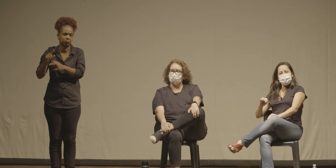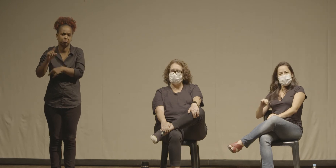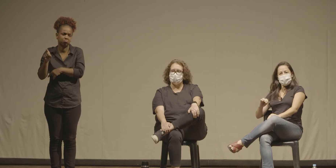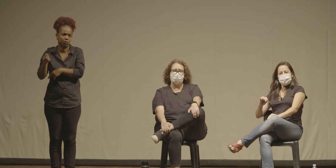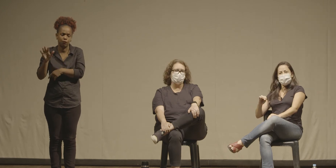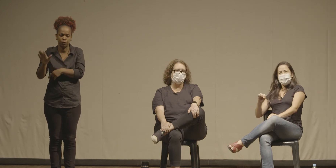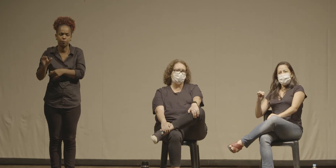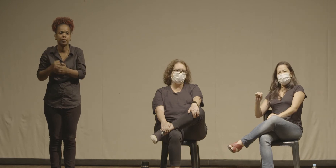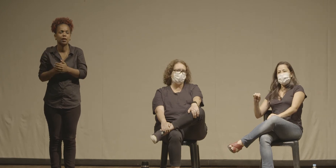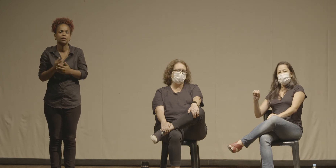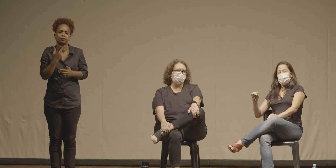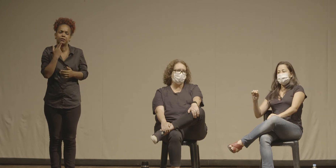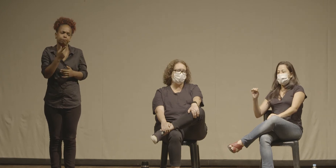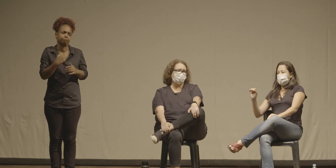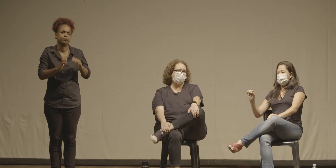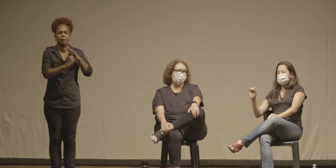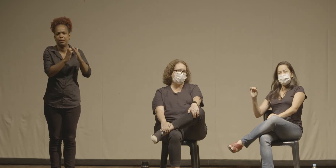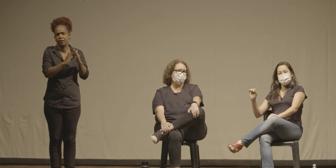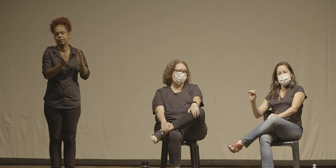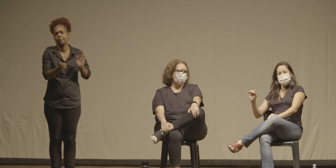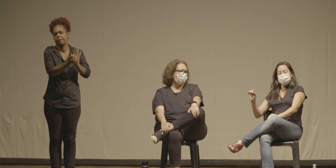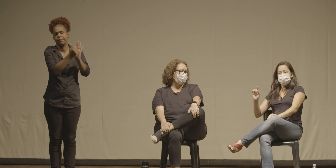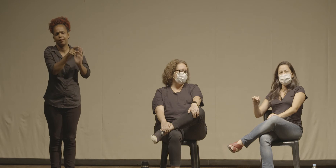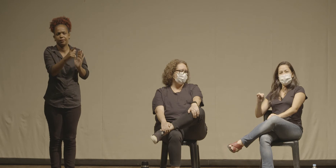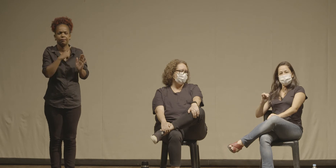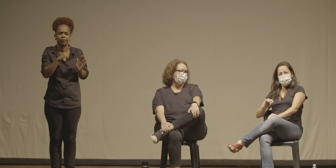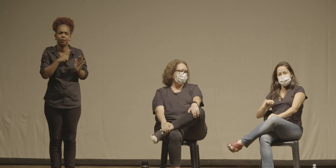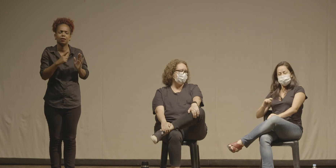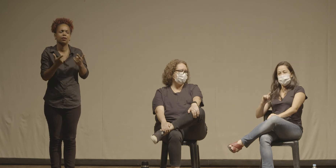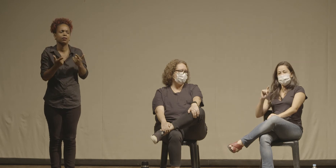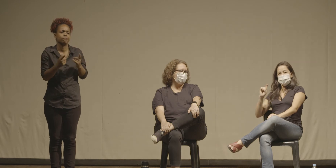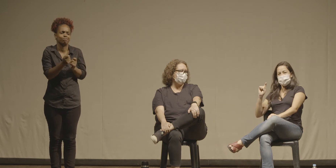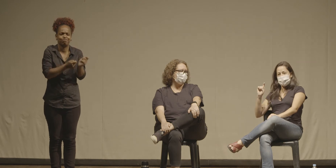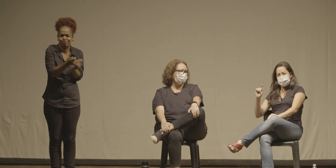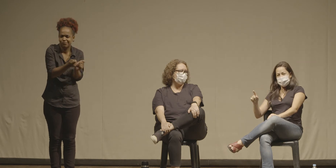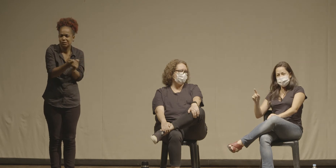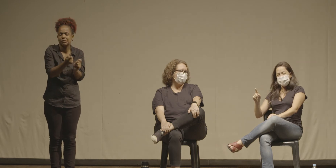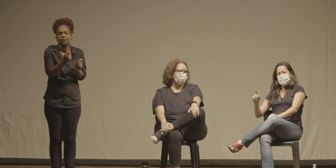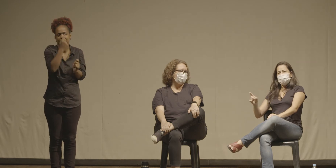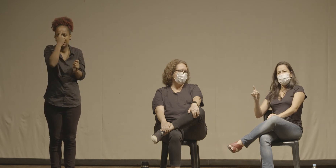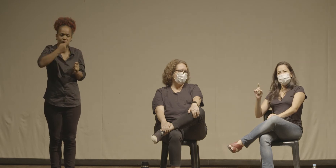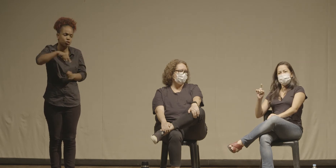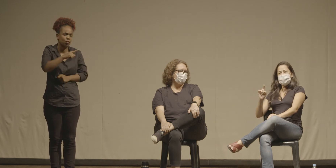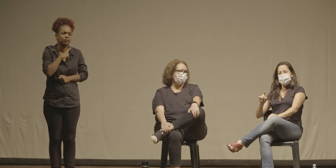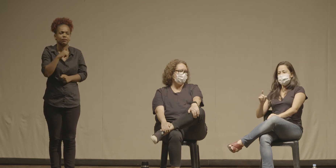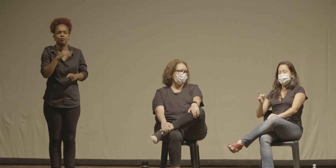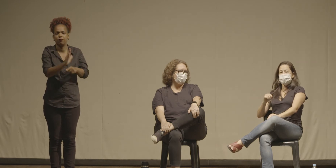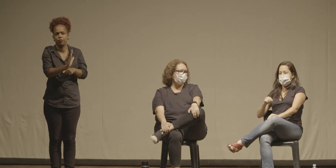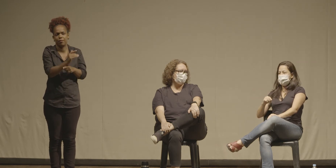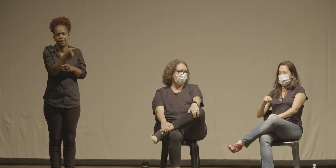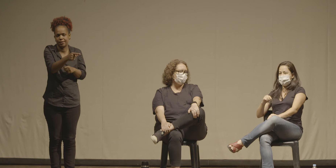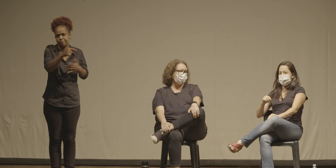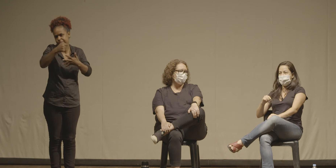chego para uma marca e eu falo, olha, eu tenho cotas de patrocínio super reduzidas, porque a nossa ideia é essa, o nosso filme é esse,